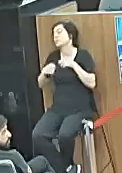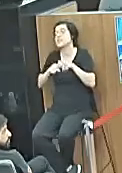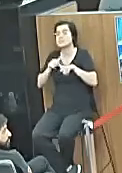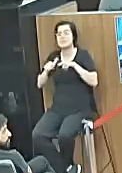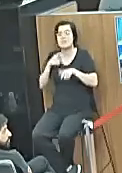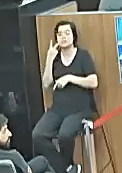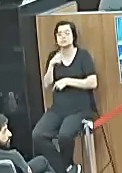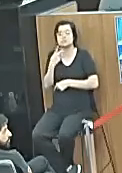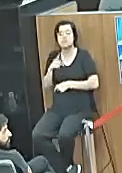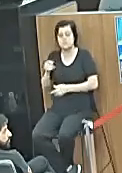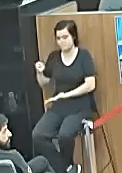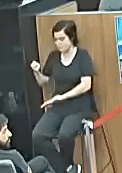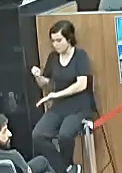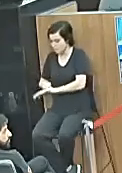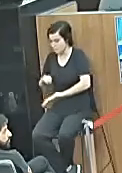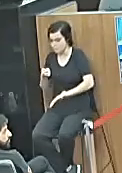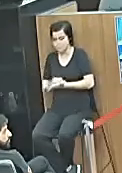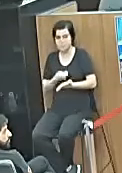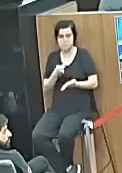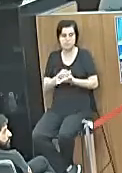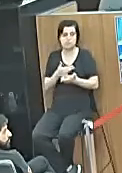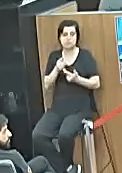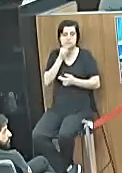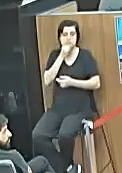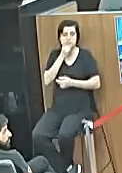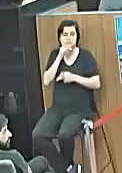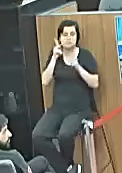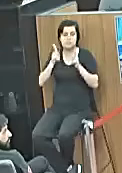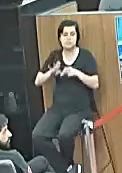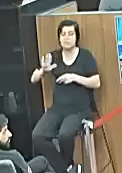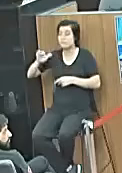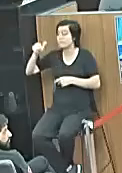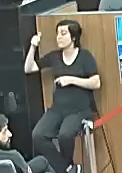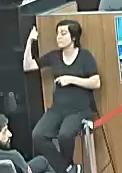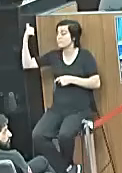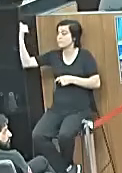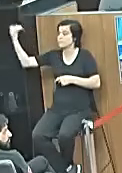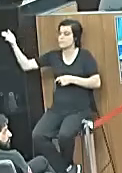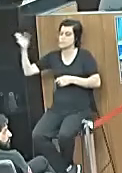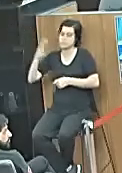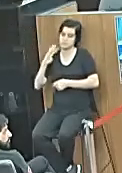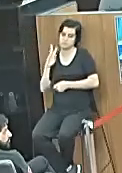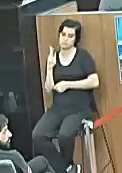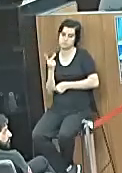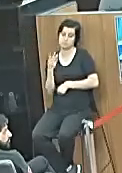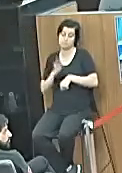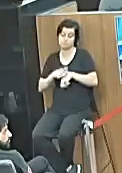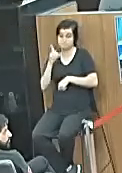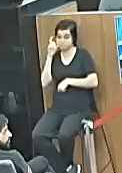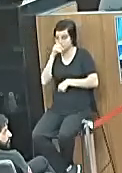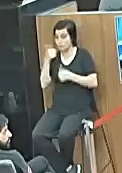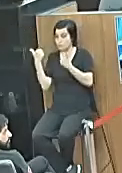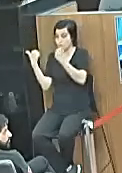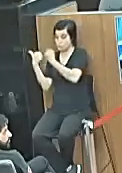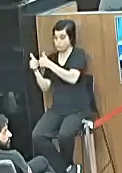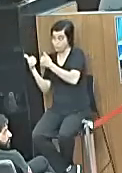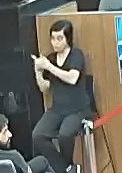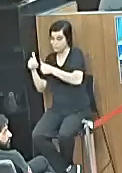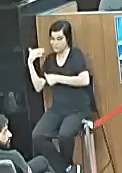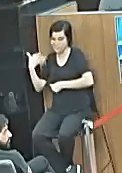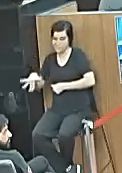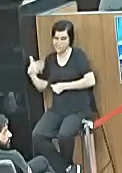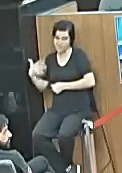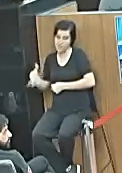seu próprio bolso pagar a passagem imagine aqueles que moram na região metropolitana como um todo porque aqueles dependem hoje a passagem é de